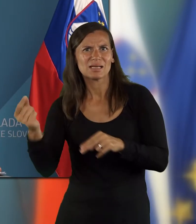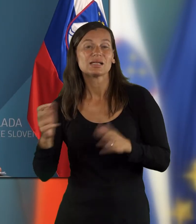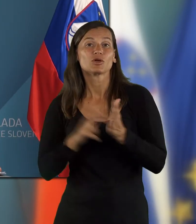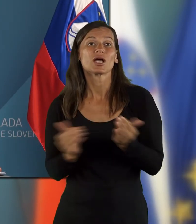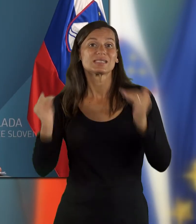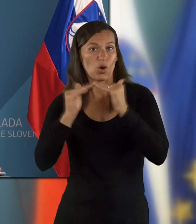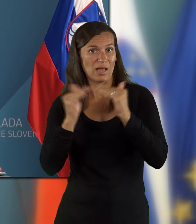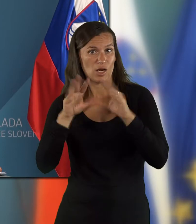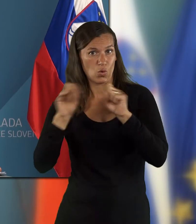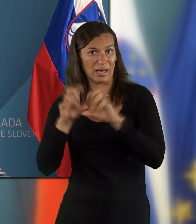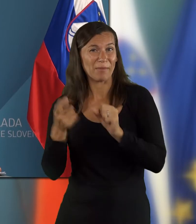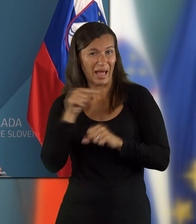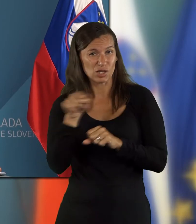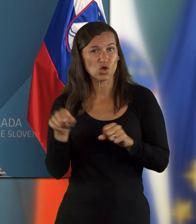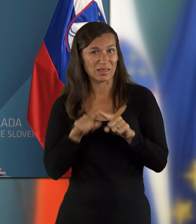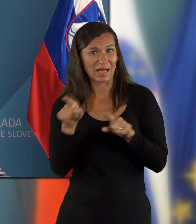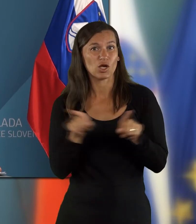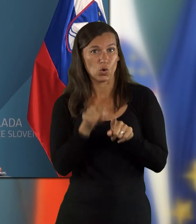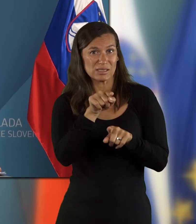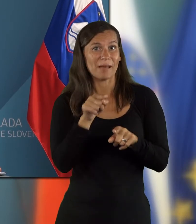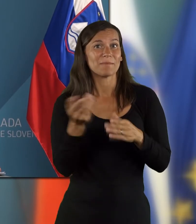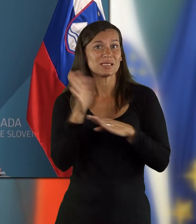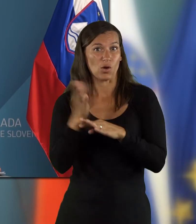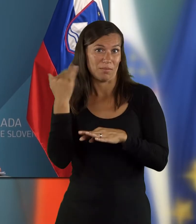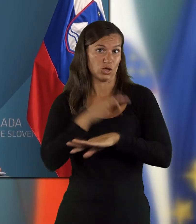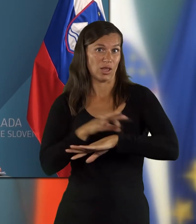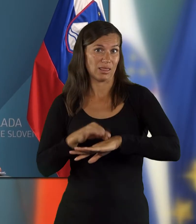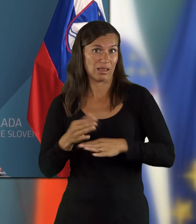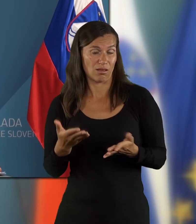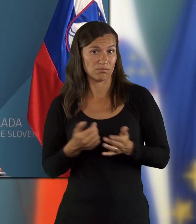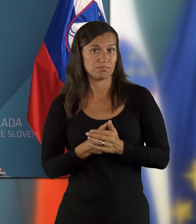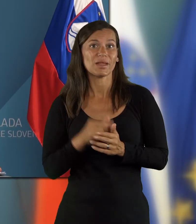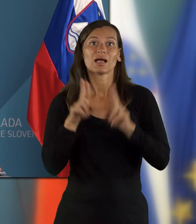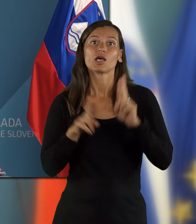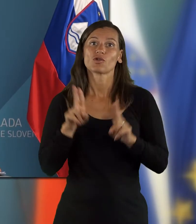še izravnalni ukrepi me zanimajo, so tudi takšni, kot ste jih predstavljali prejšnji teden?